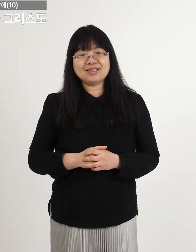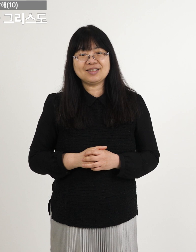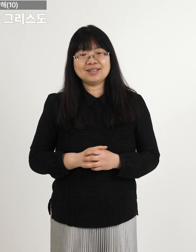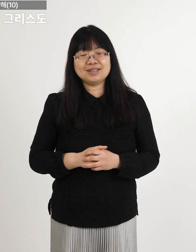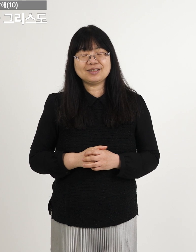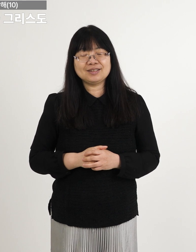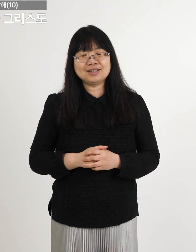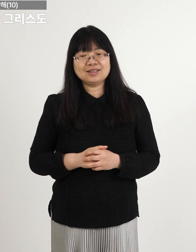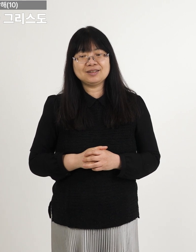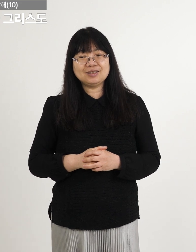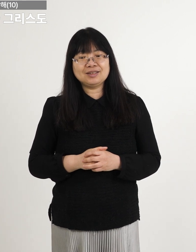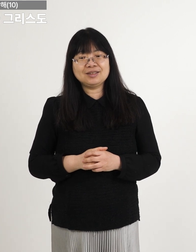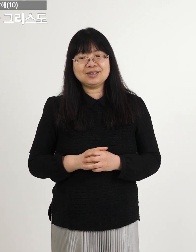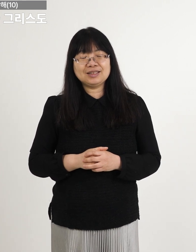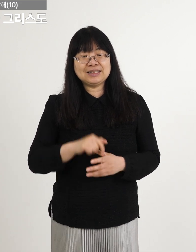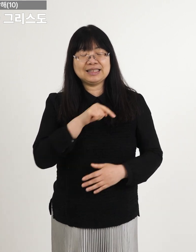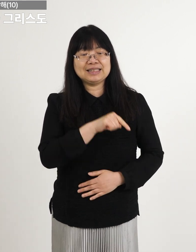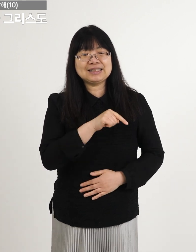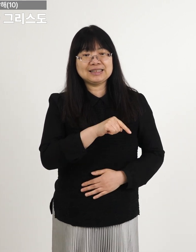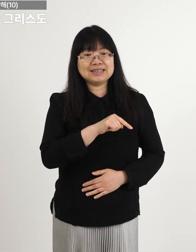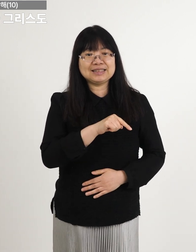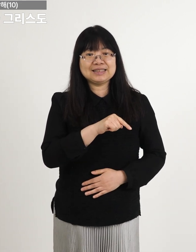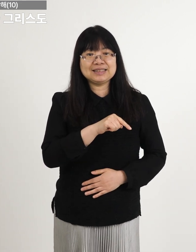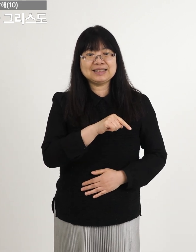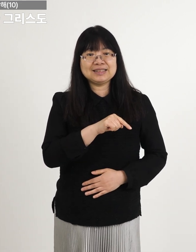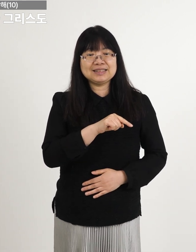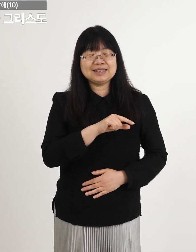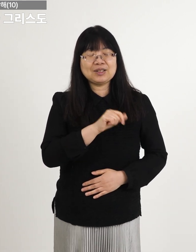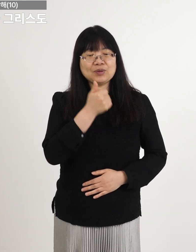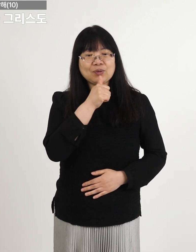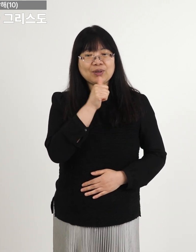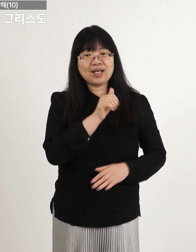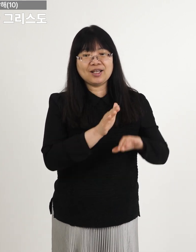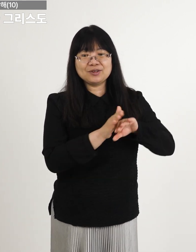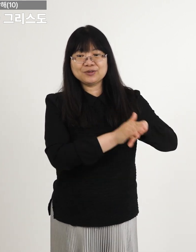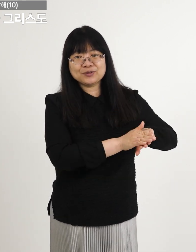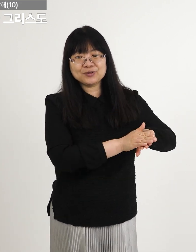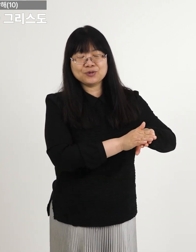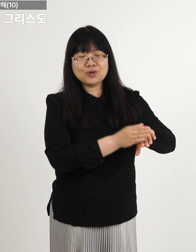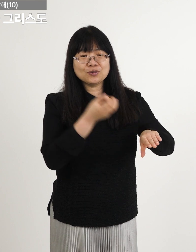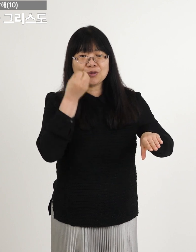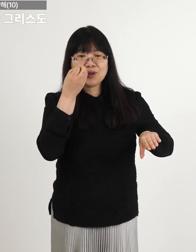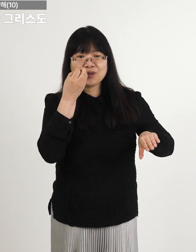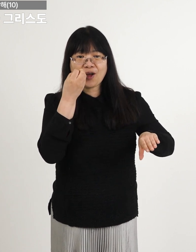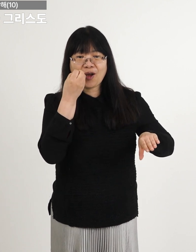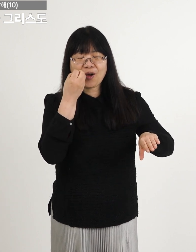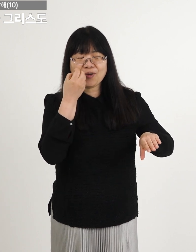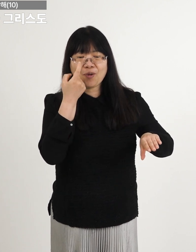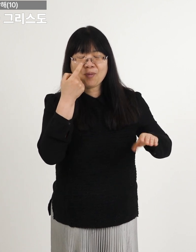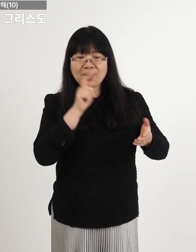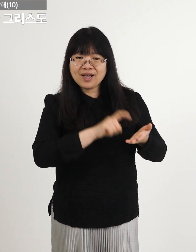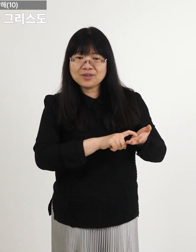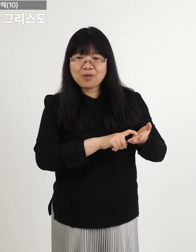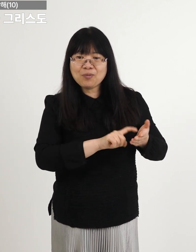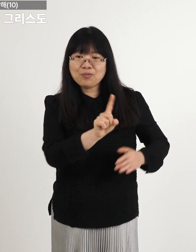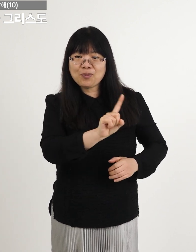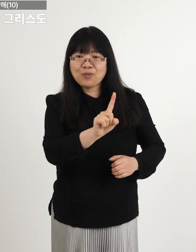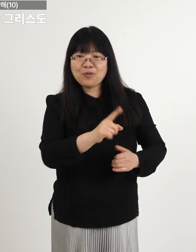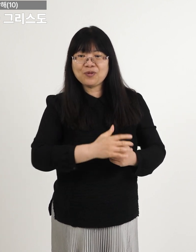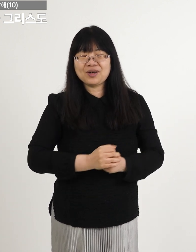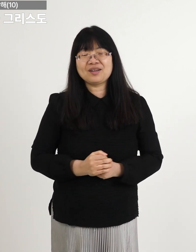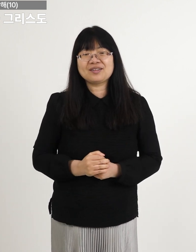툭 조금 먼 거리에 던져놓고 여기 이상한 지점이 발견돼야 돼요. 뭘까요?